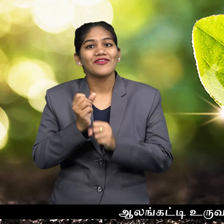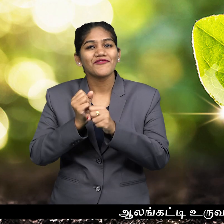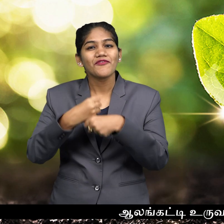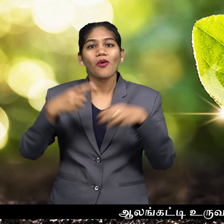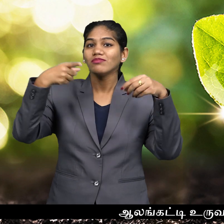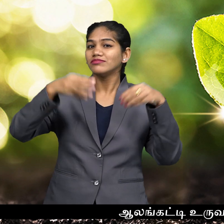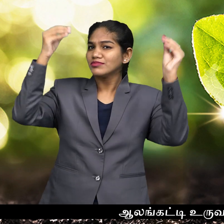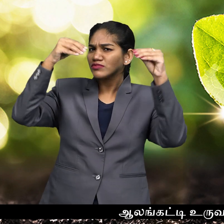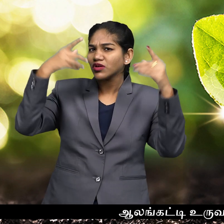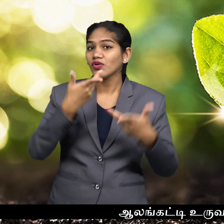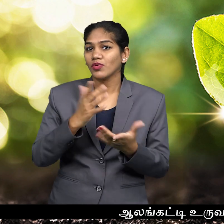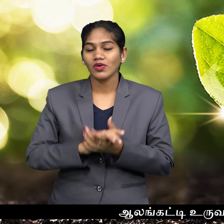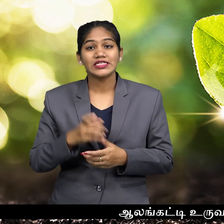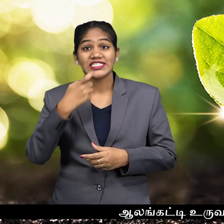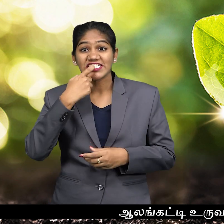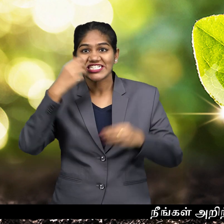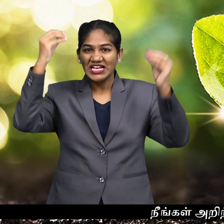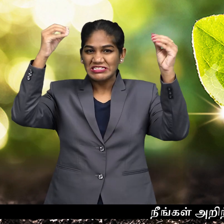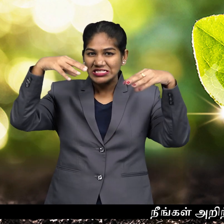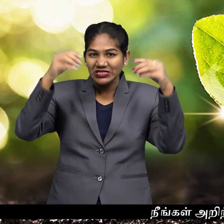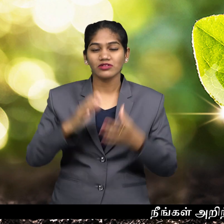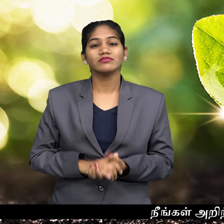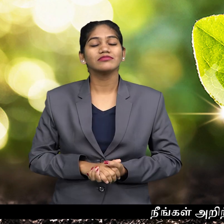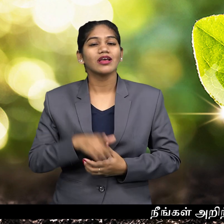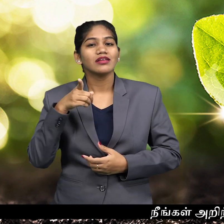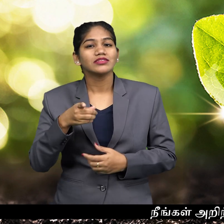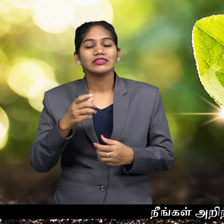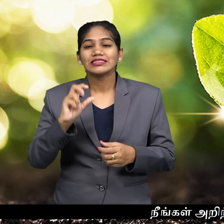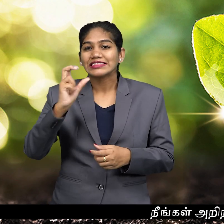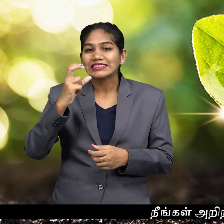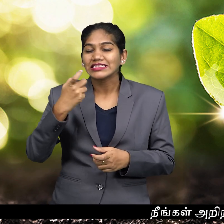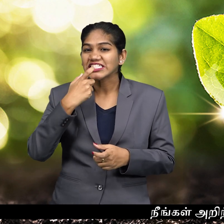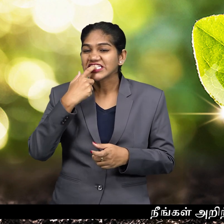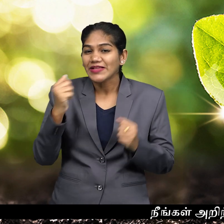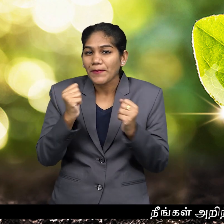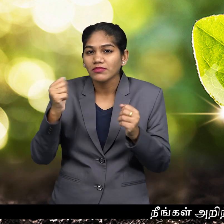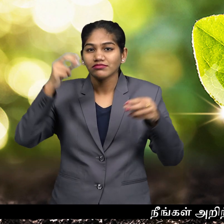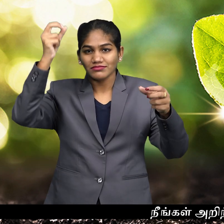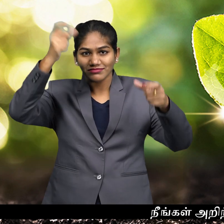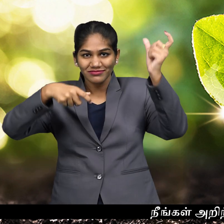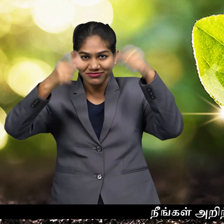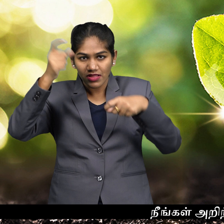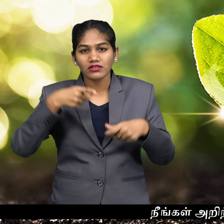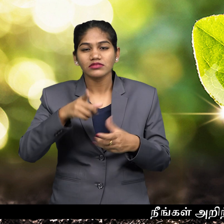ஆலங்கட்டி உருவாக்கம் பற்றிய நல்ல தகவல்களை நீங்கள் அறிந்து கொள்ளப் போகிறீர்கள்.